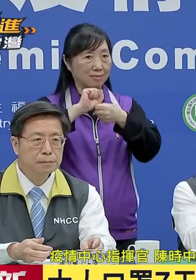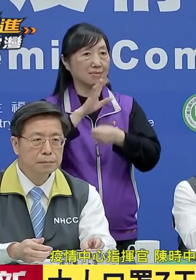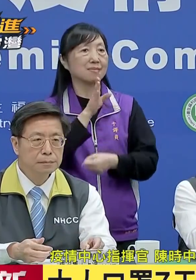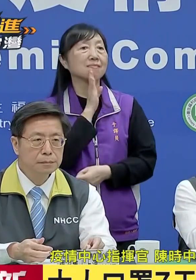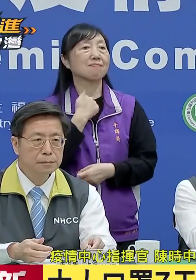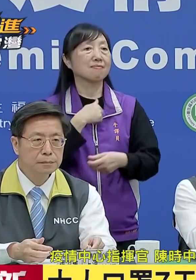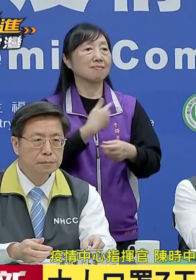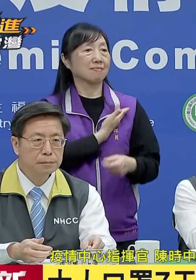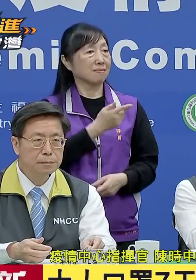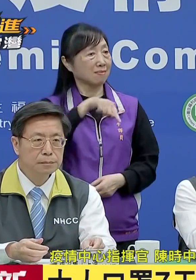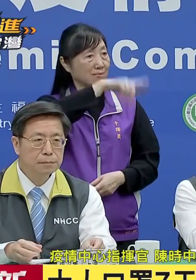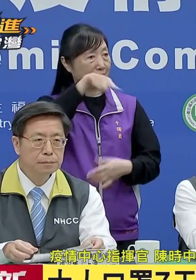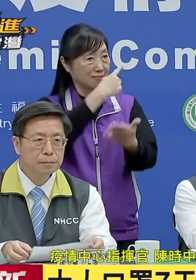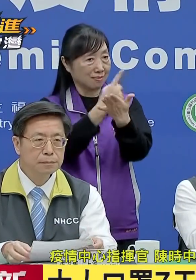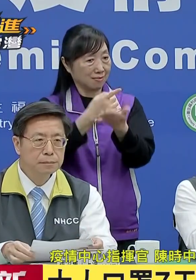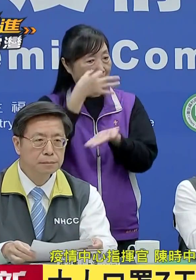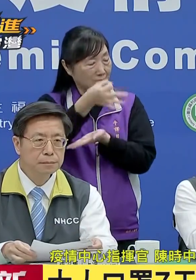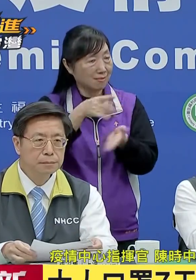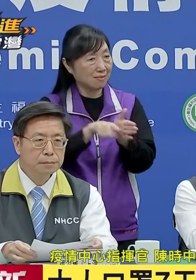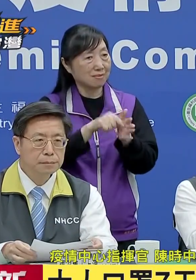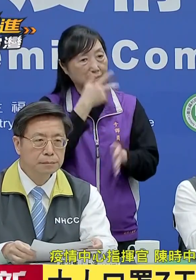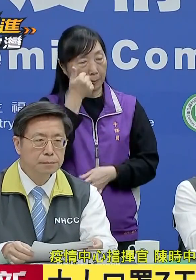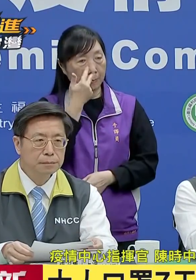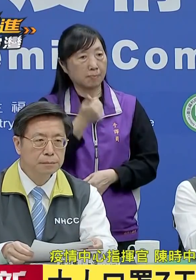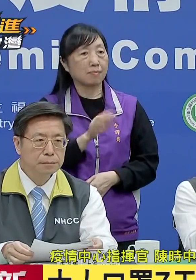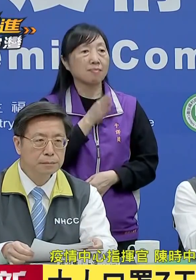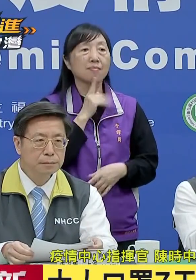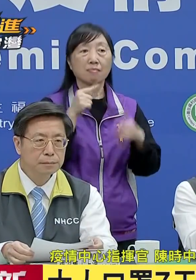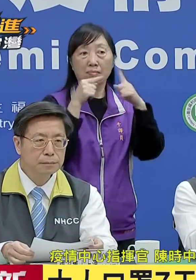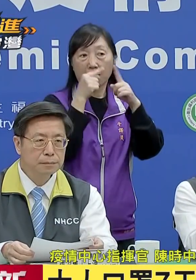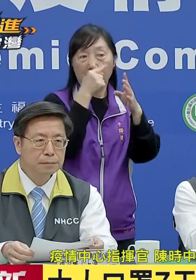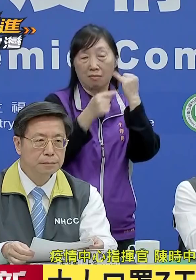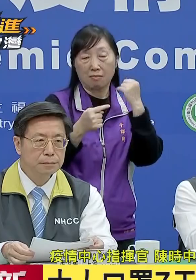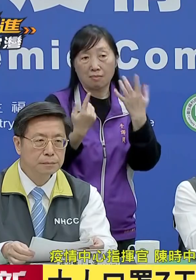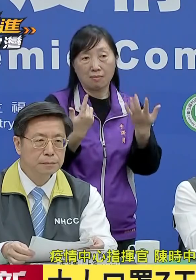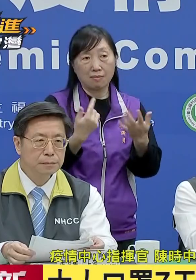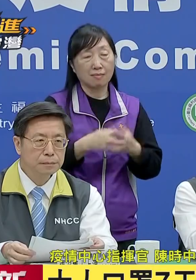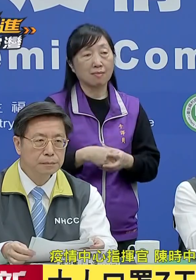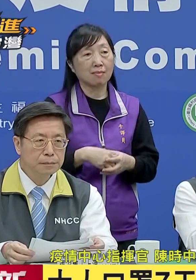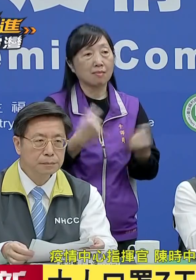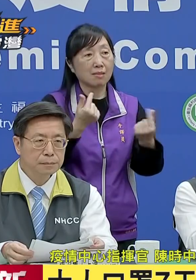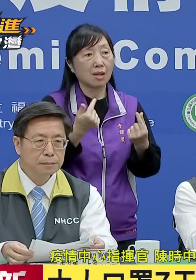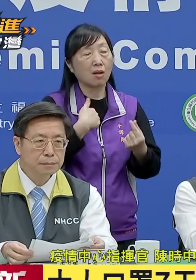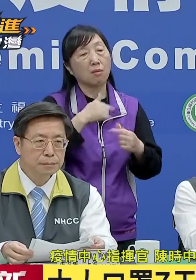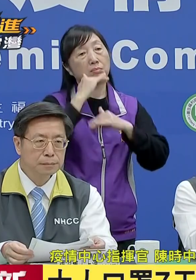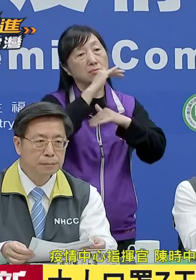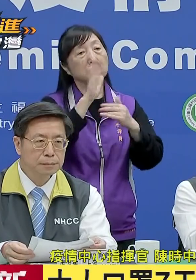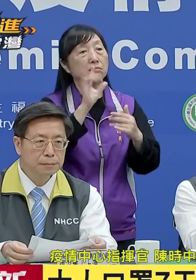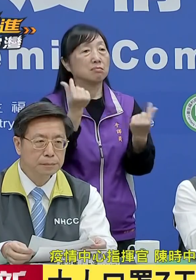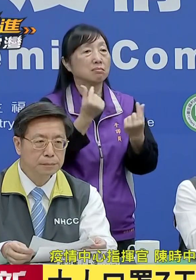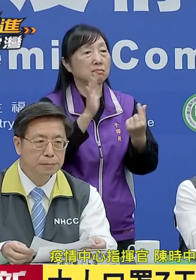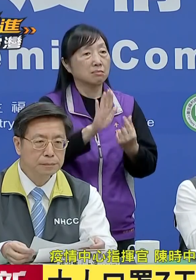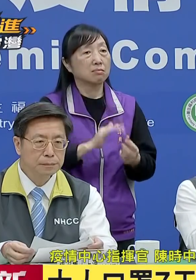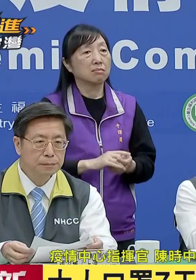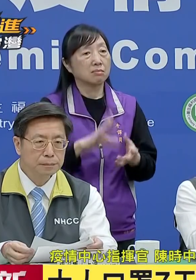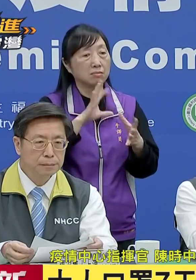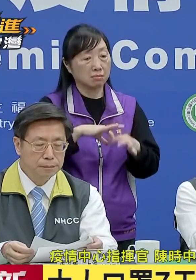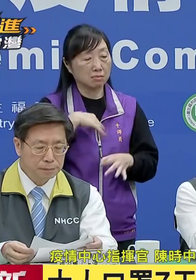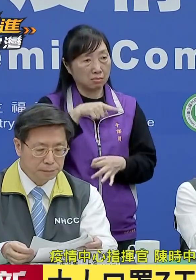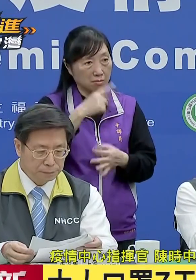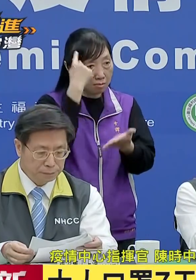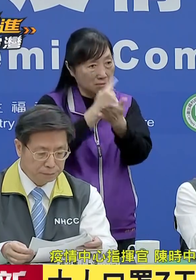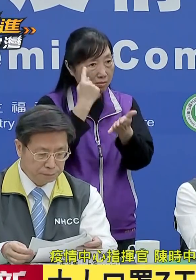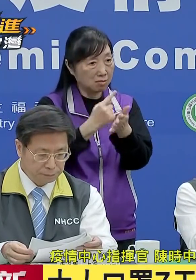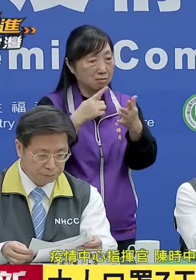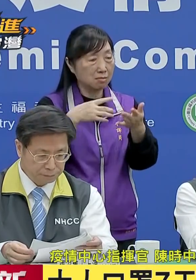买更方便，好，但是在人数上面，哈，看起来它是有一个好极限的，哈，所以我们就不打算把这个